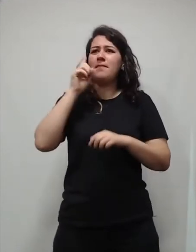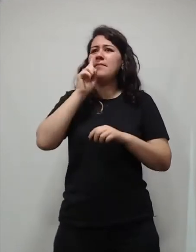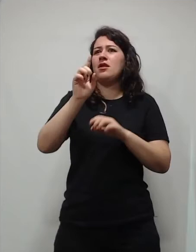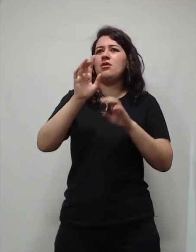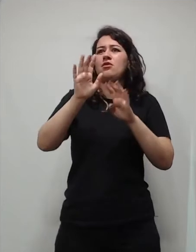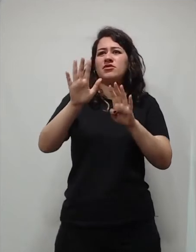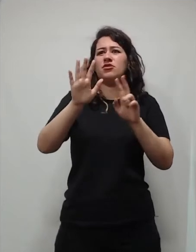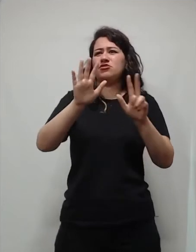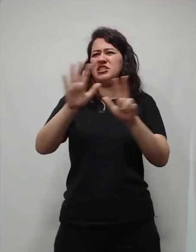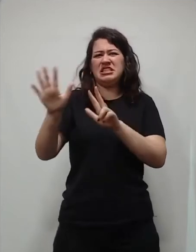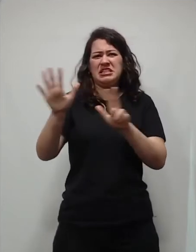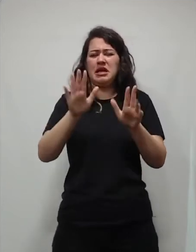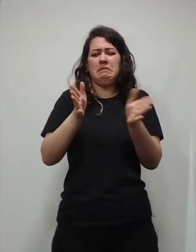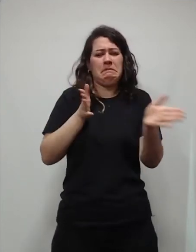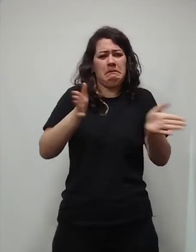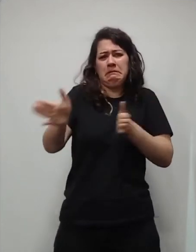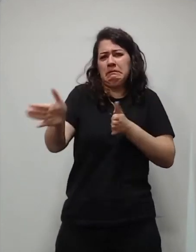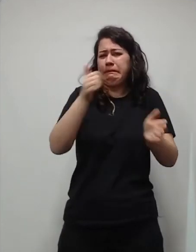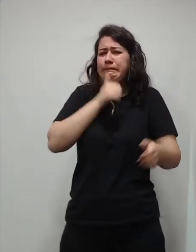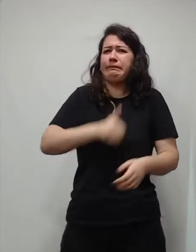38, 36,